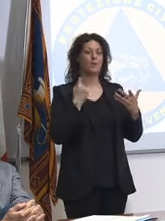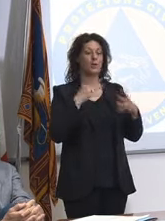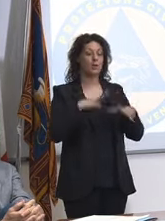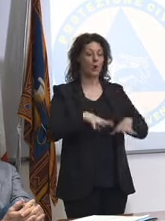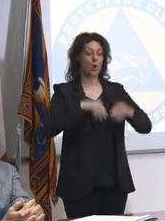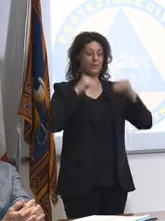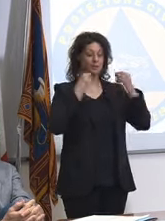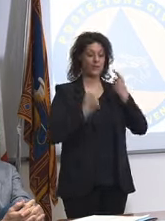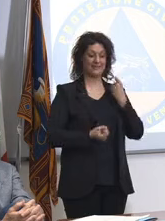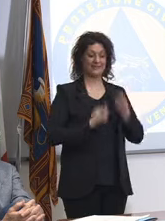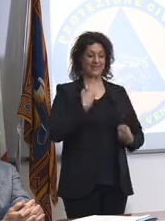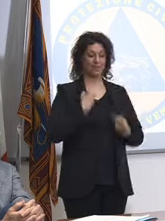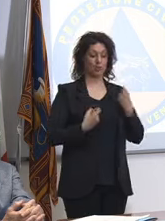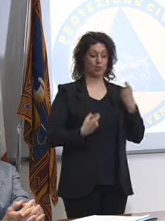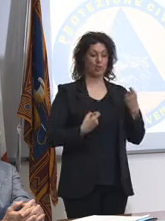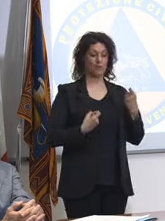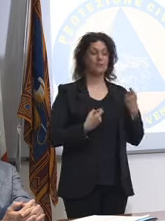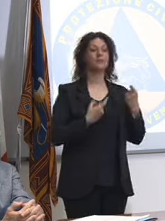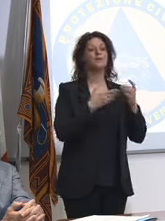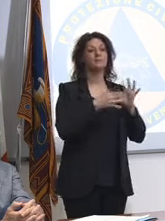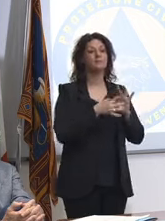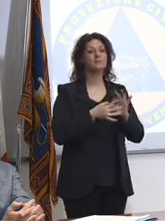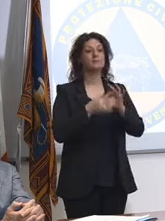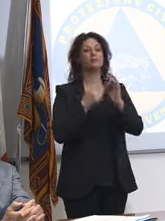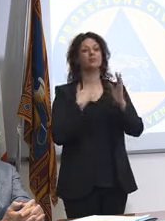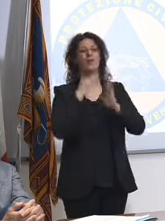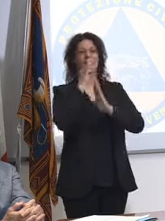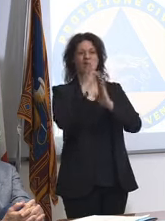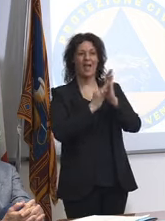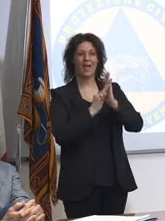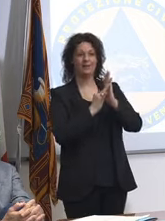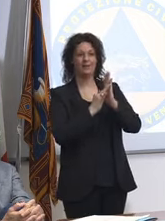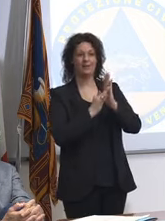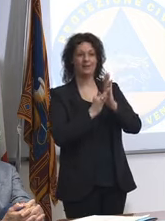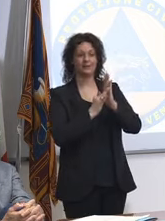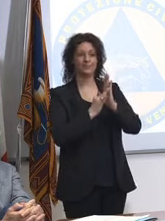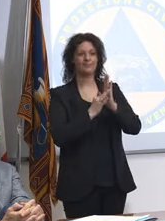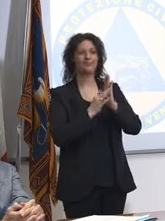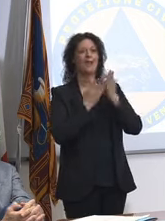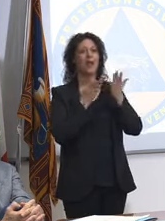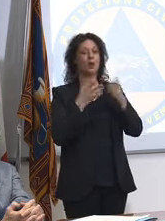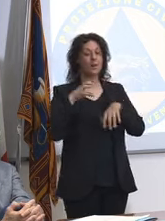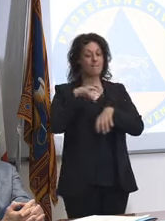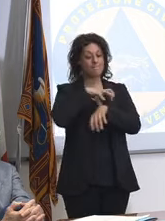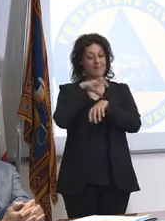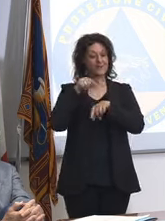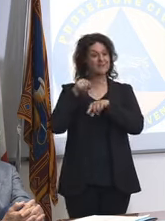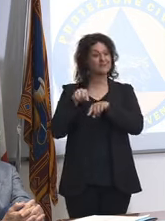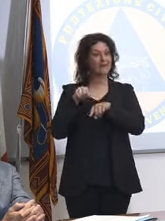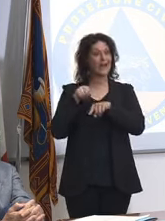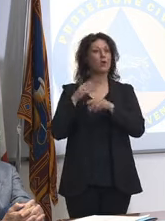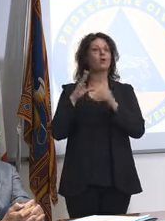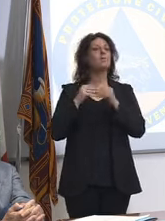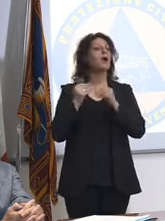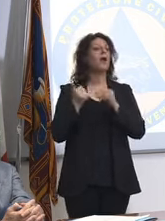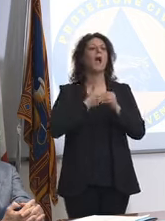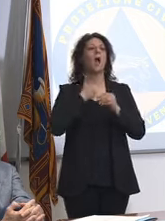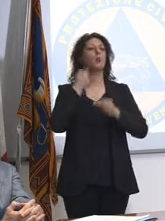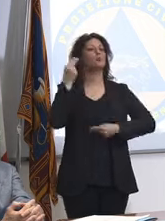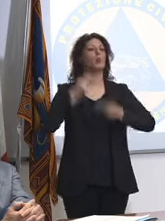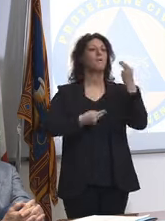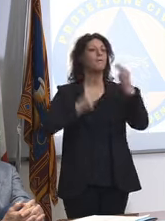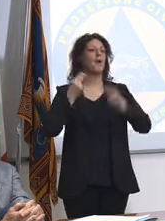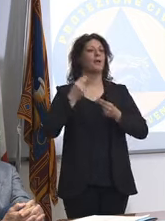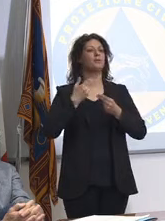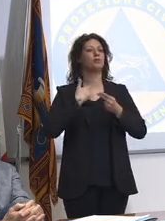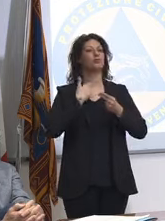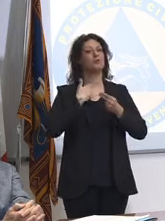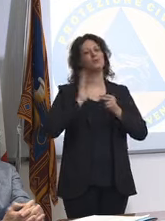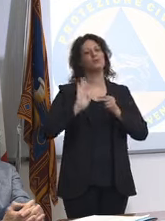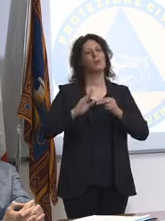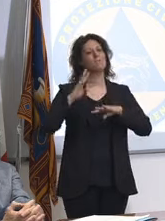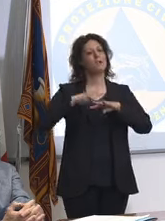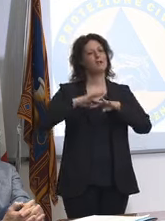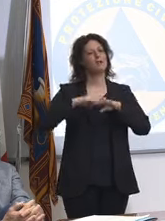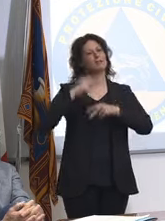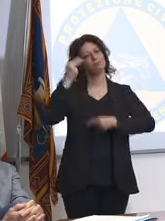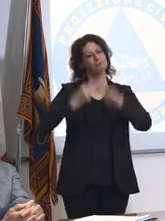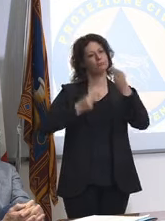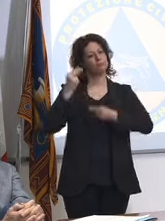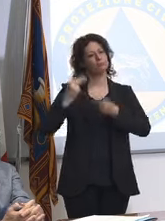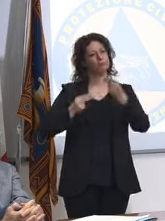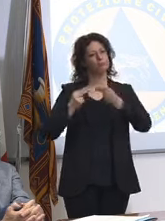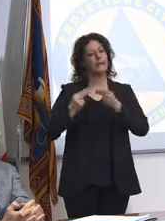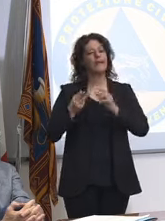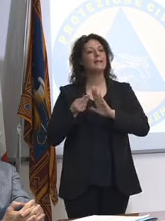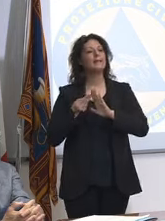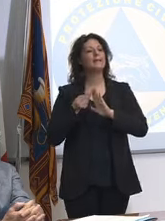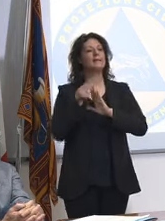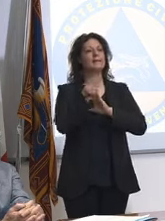sintomi. Quindi sulla base di questo il Ministero fa un conteggio automatico, una formula che ti dà un